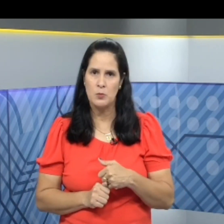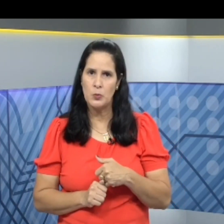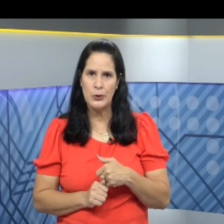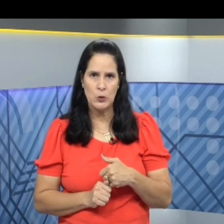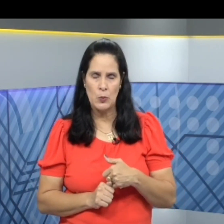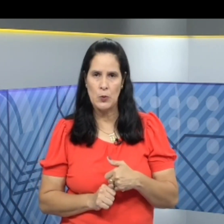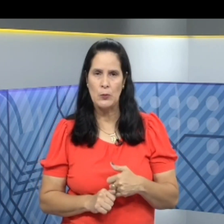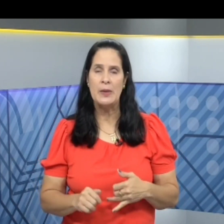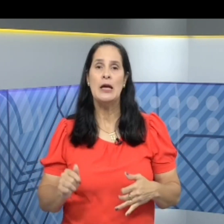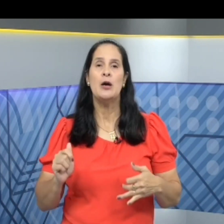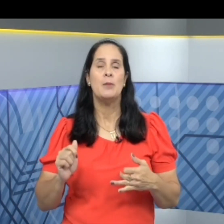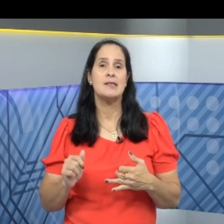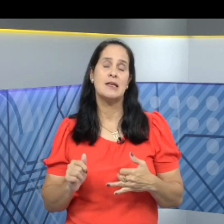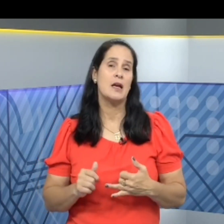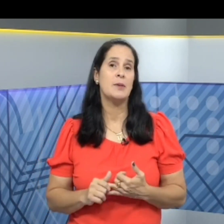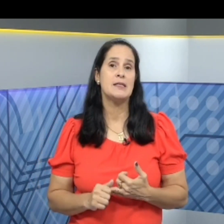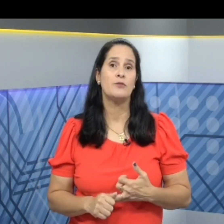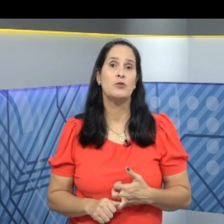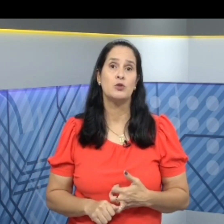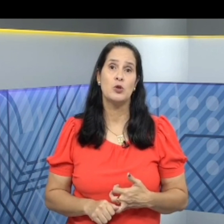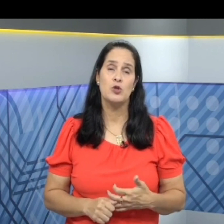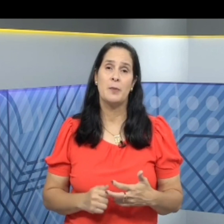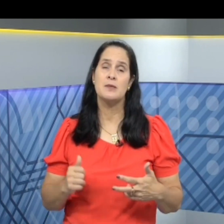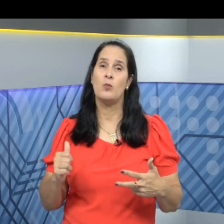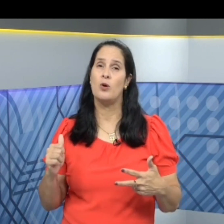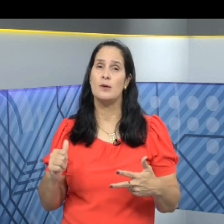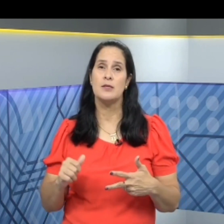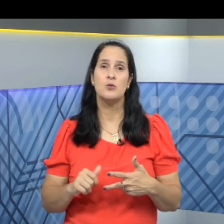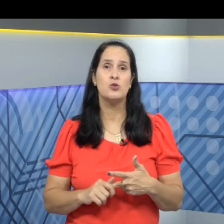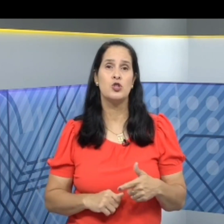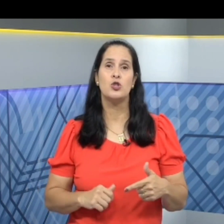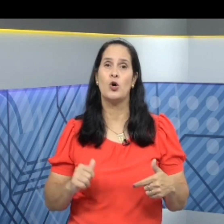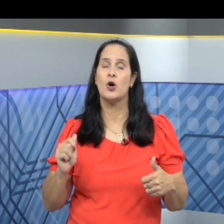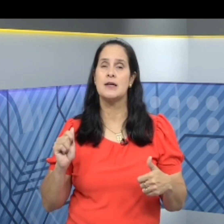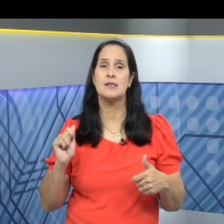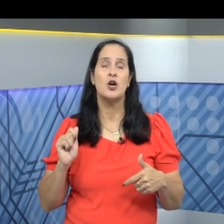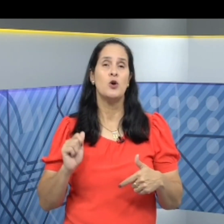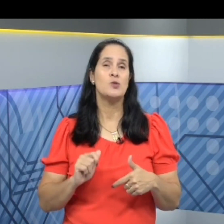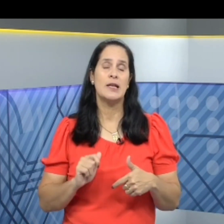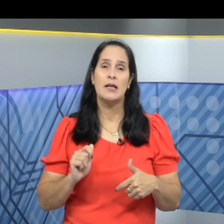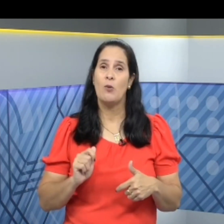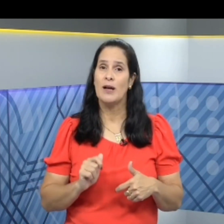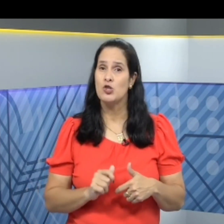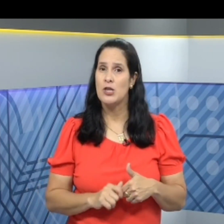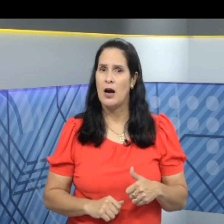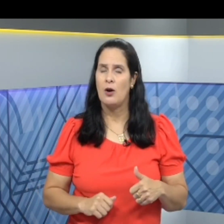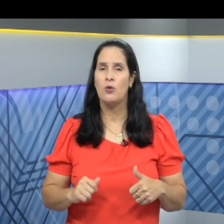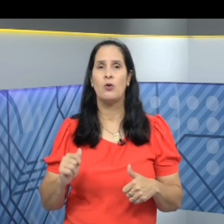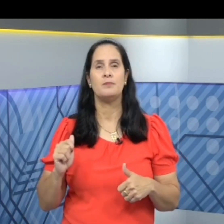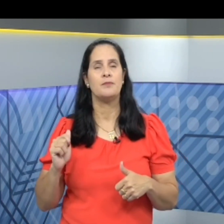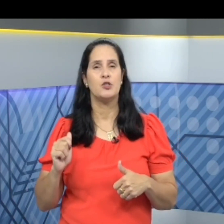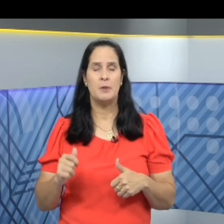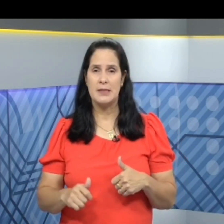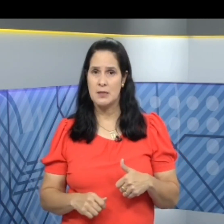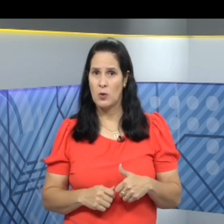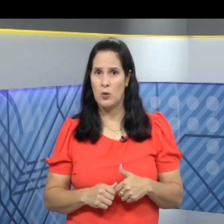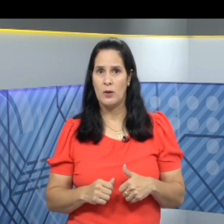muito comum. Pode ser que a mãe desenvolveu toxoplasmose, uso de drogas, uso inadequado de álcool, de bebidas